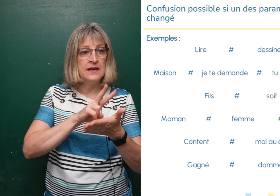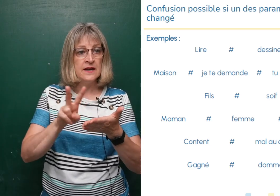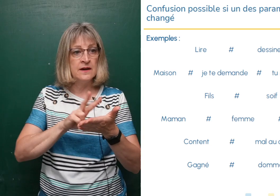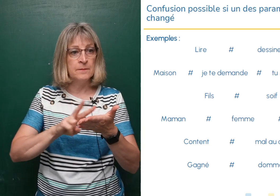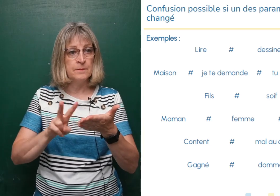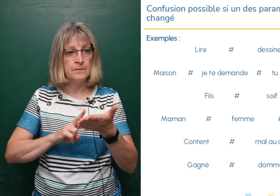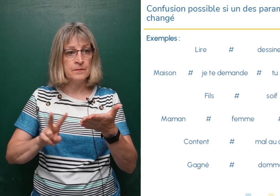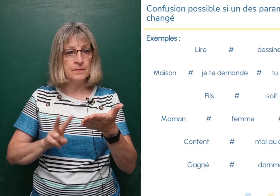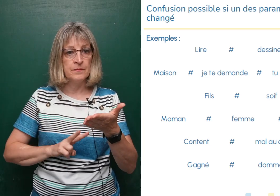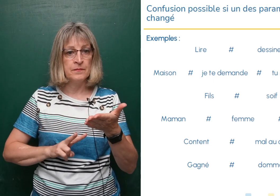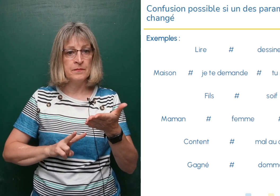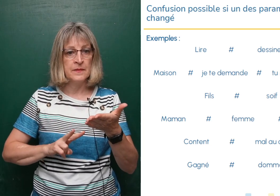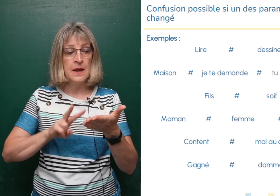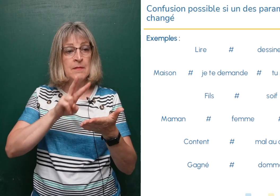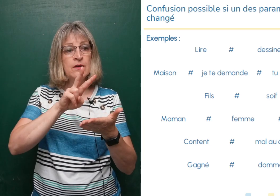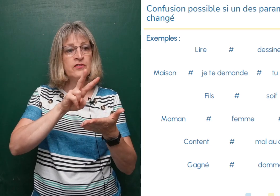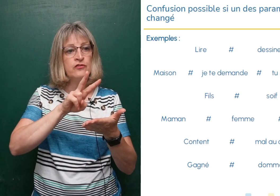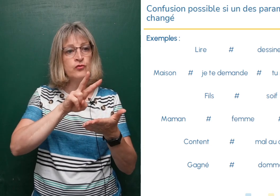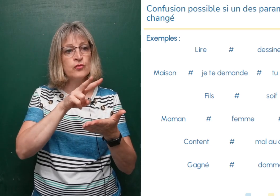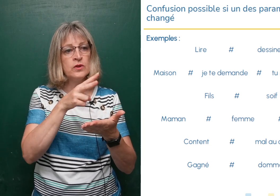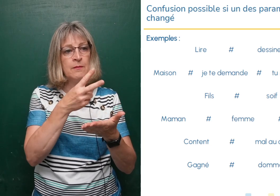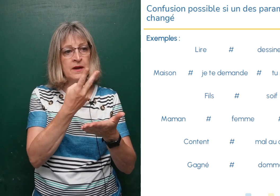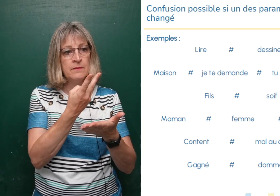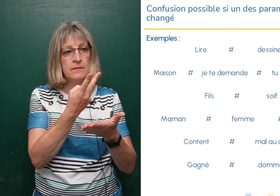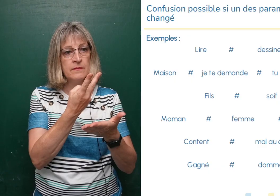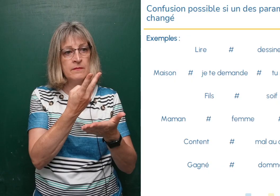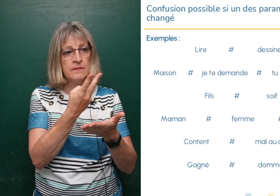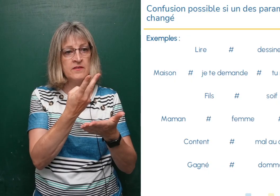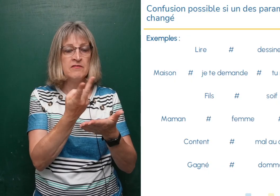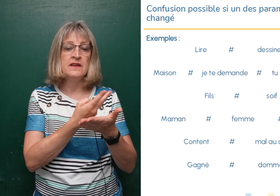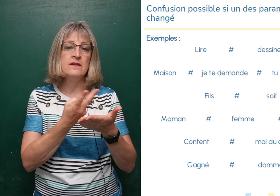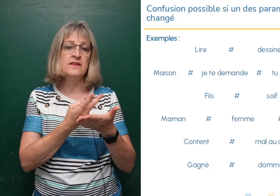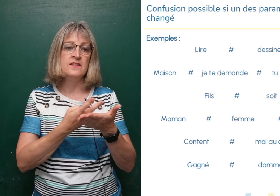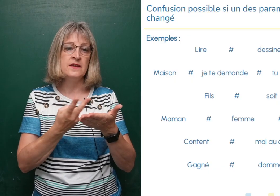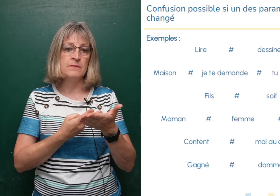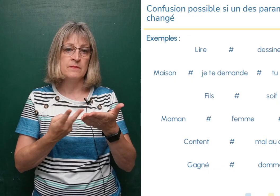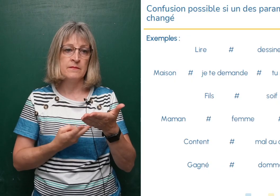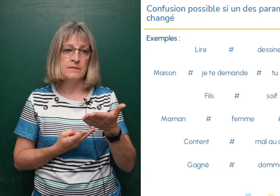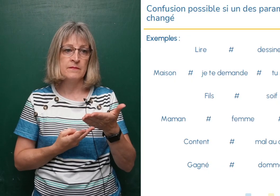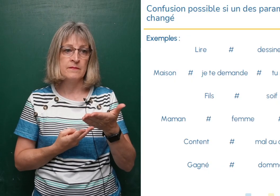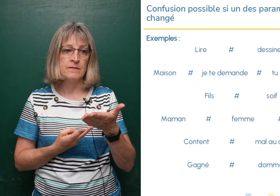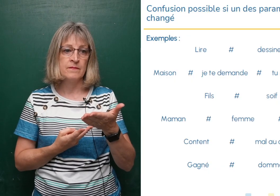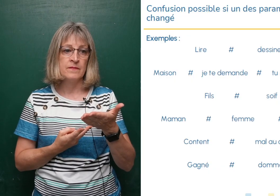lire. Maintenant, si je tourne la main, ça fait dessiner.